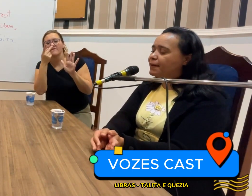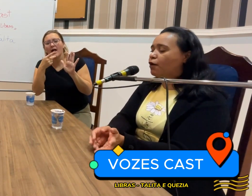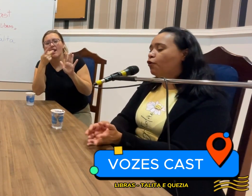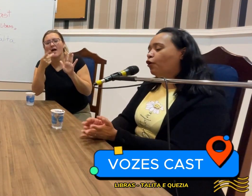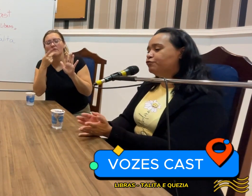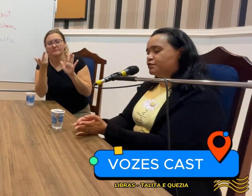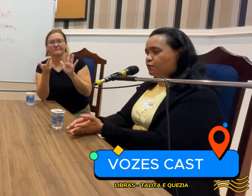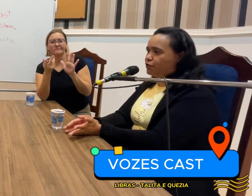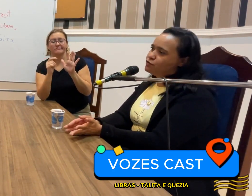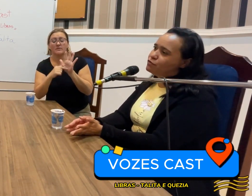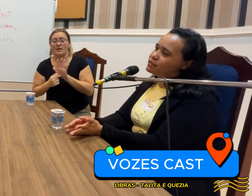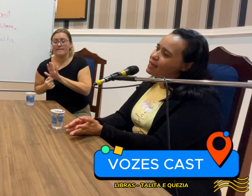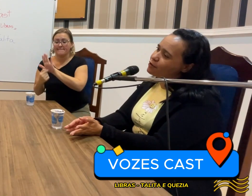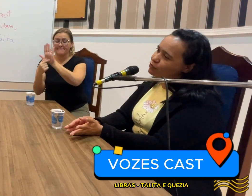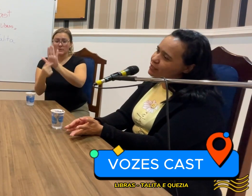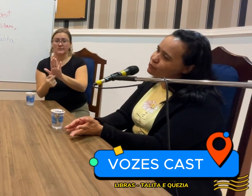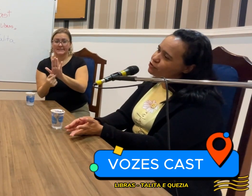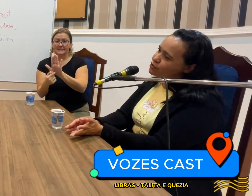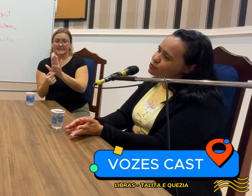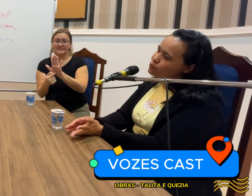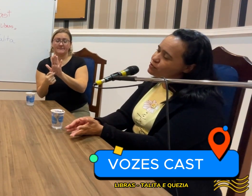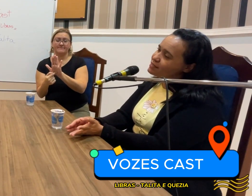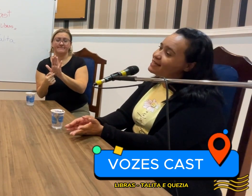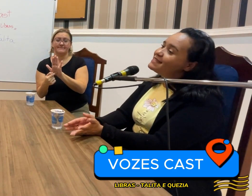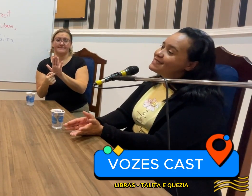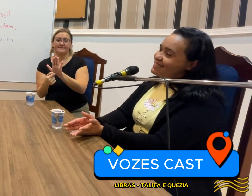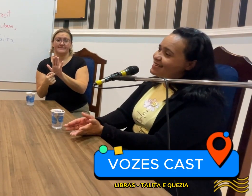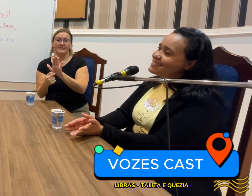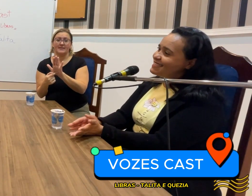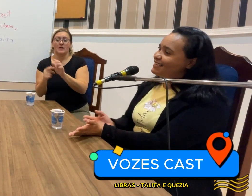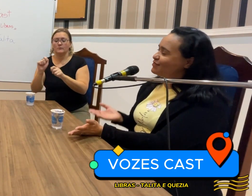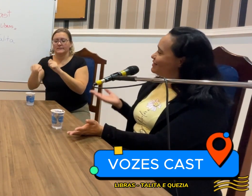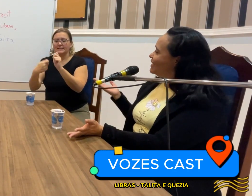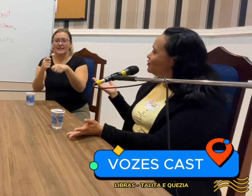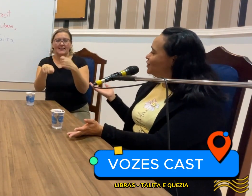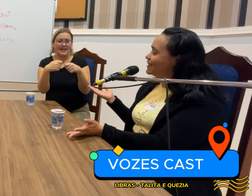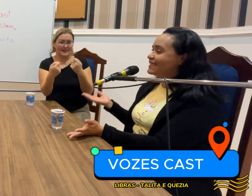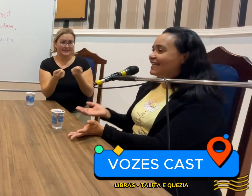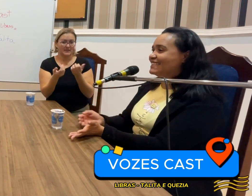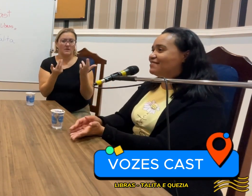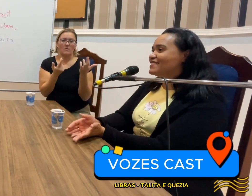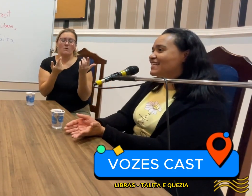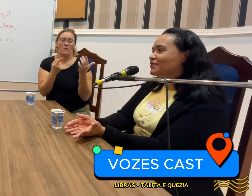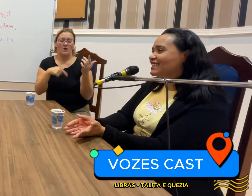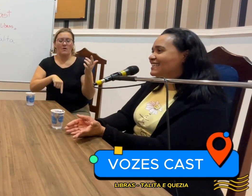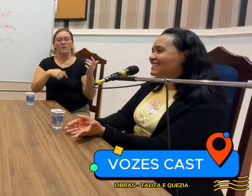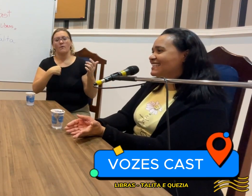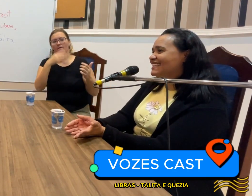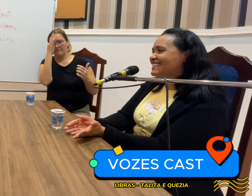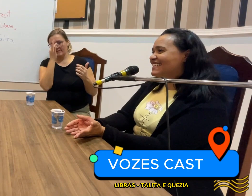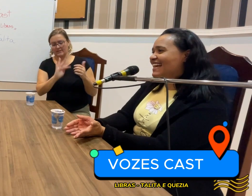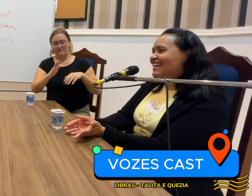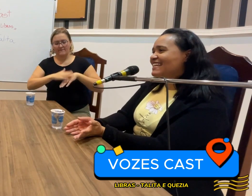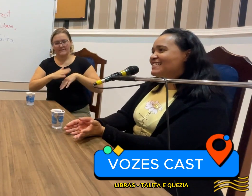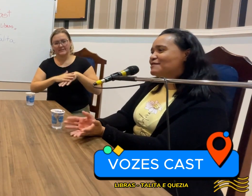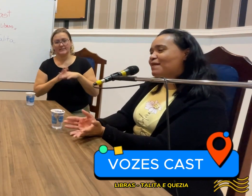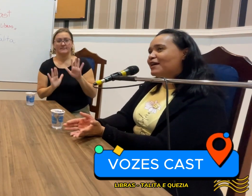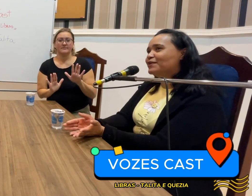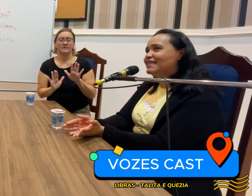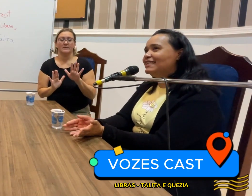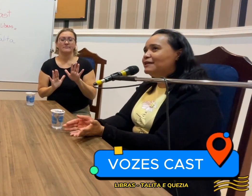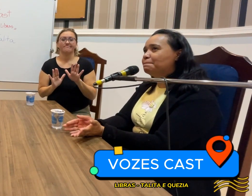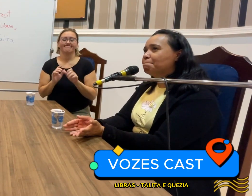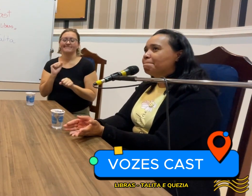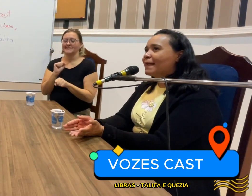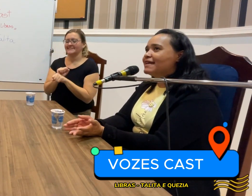falando. Para outros, eu posso mostrar o modelo de Jesus sinalizando, né? Do jeito que a Thalita está fazendo aqui. Né?